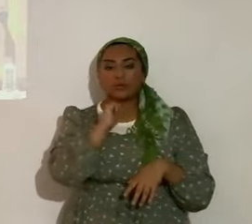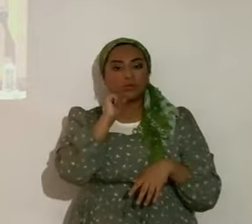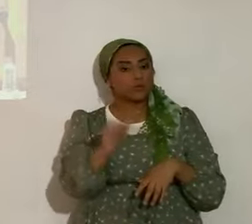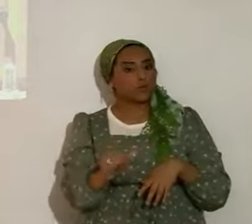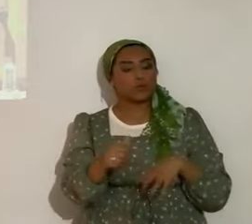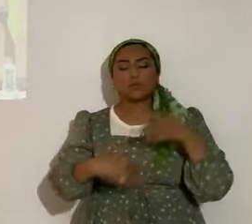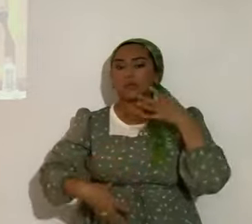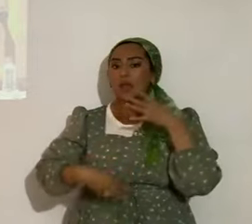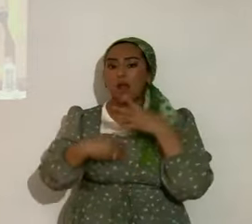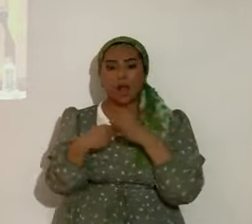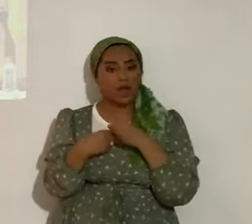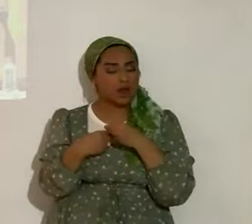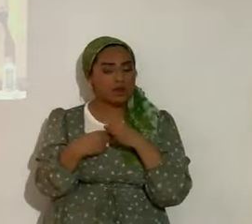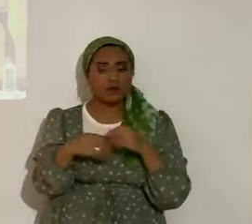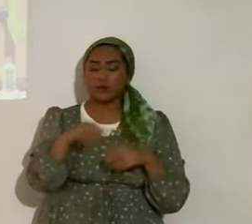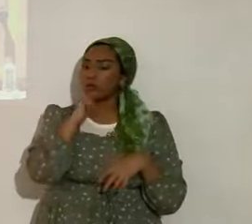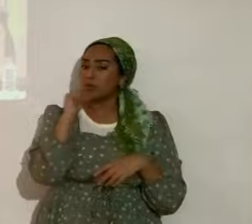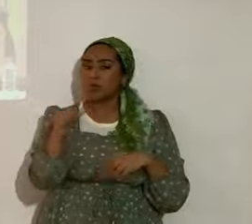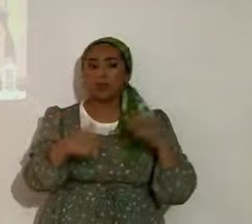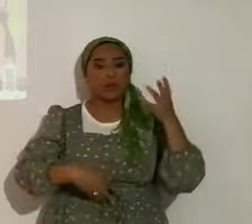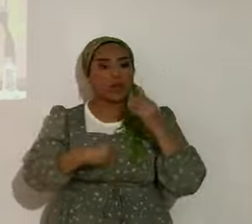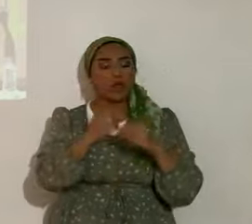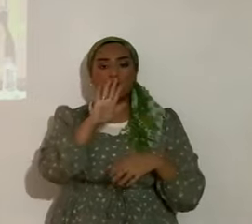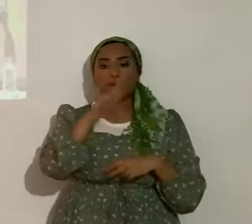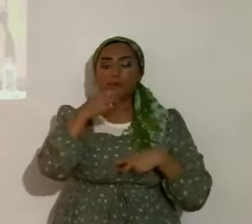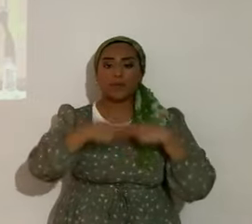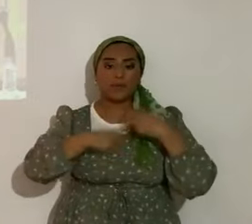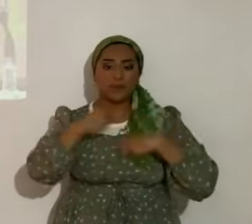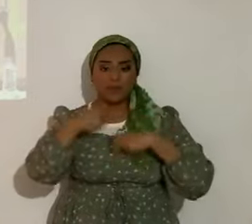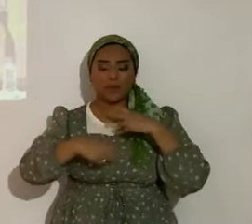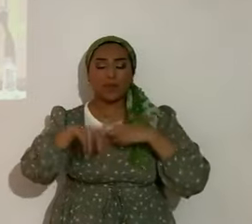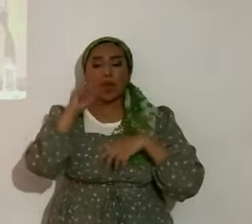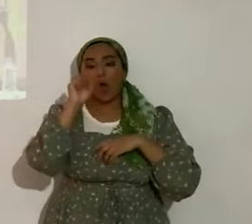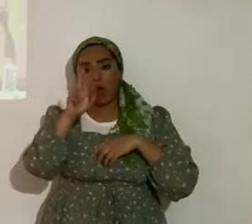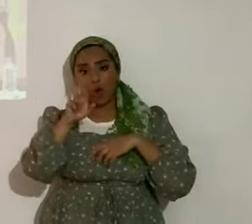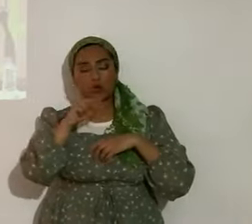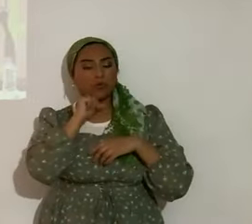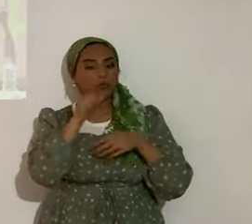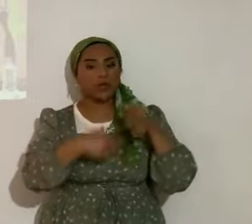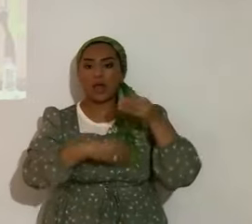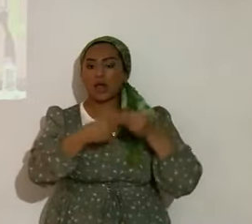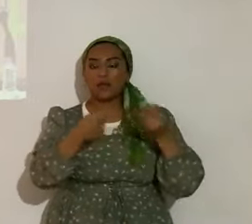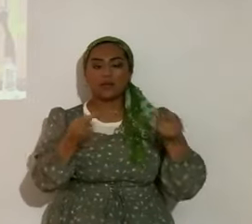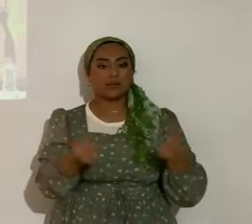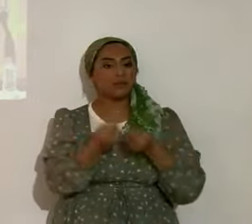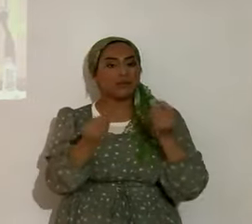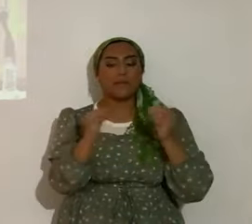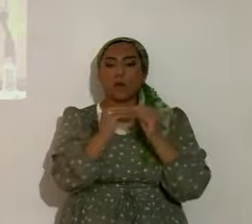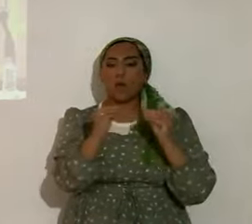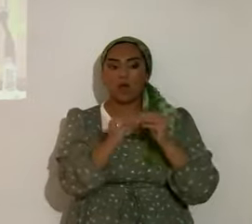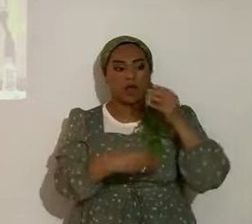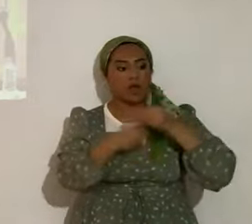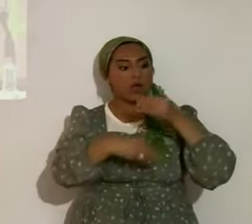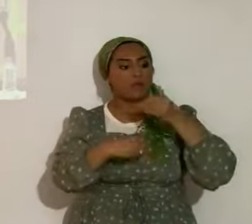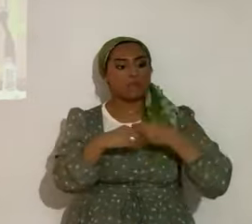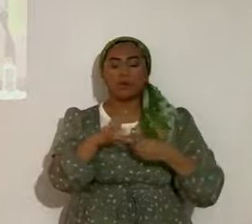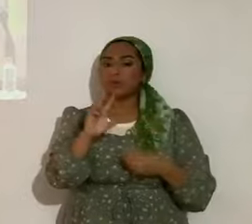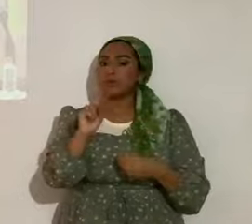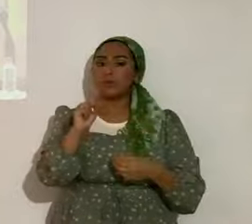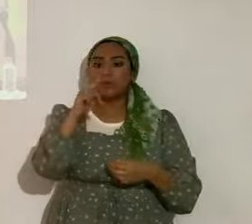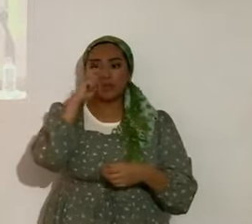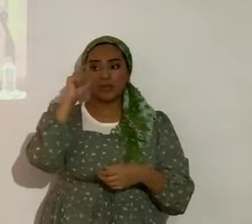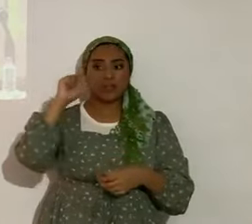hermana, ni multipliques tus dificultades o pecados. No los multipliques, porque